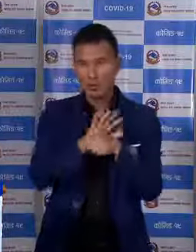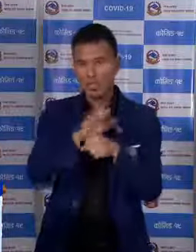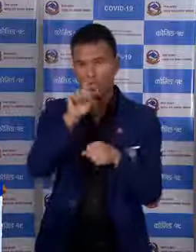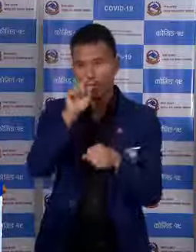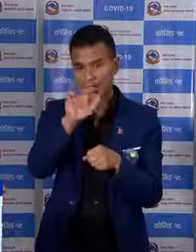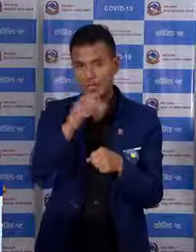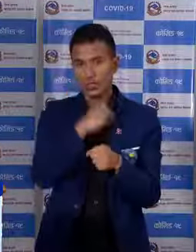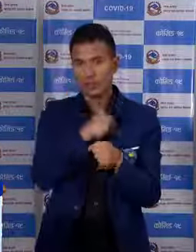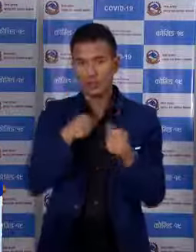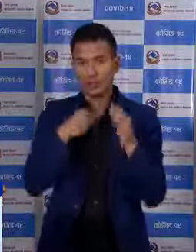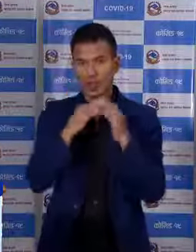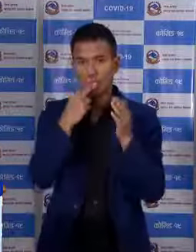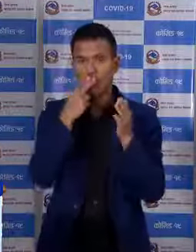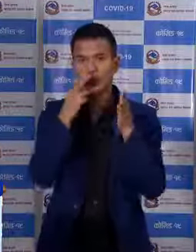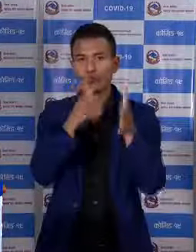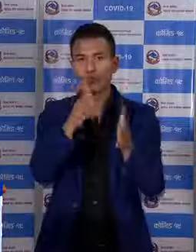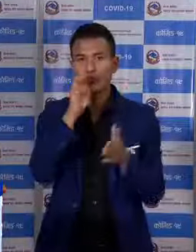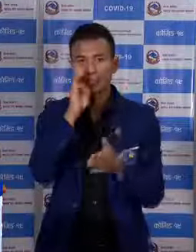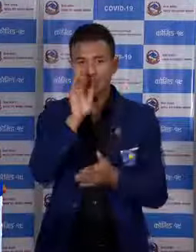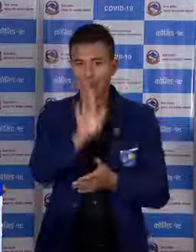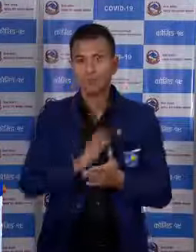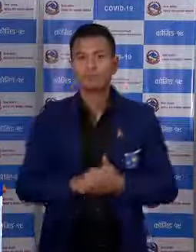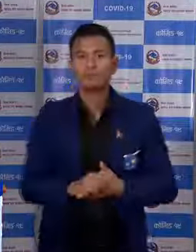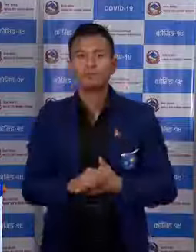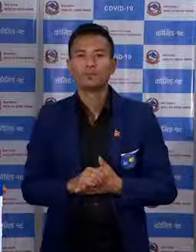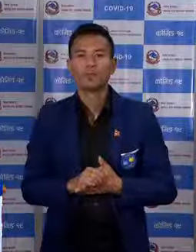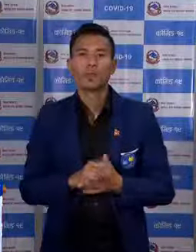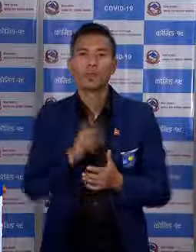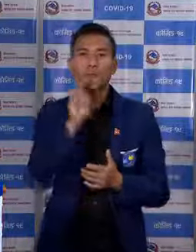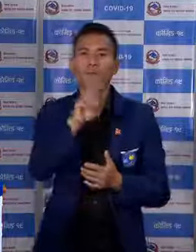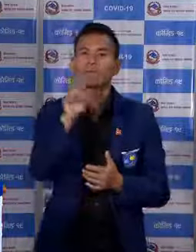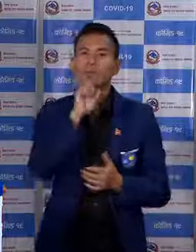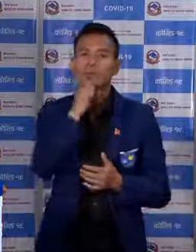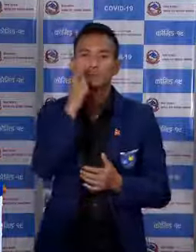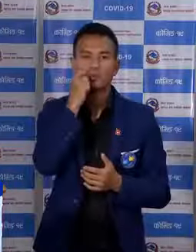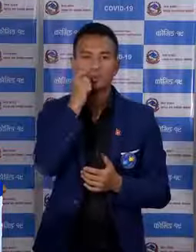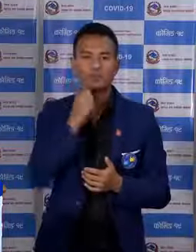नाइंटिन अस्पताल जनक पूर मा रहनु भईको छा वहां 22 बर्स